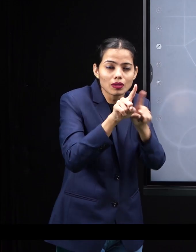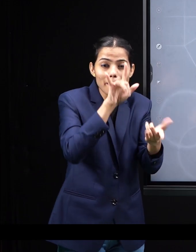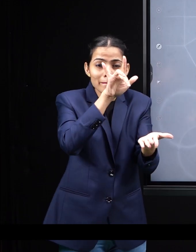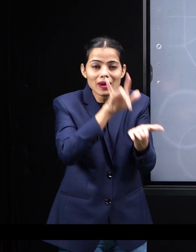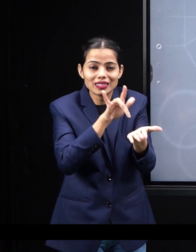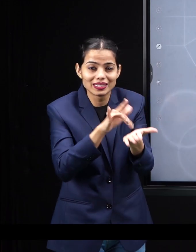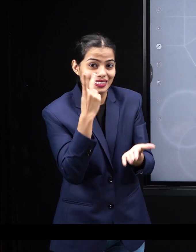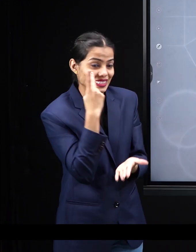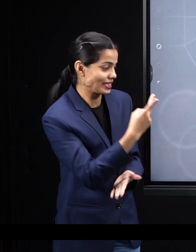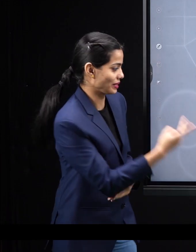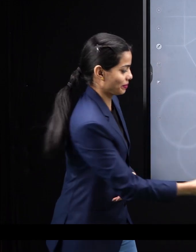RS